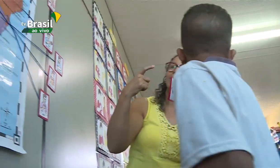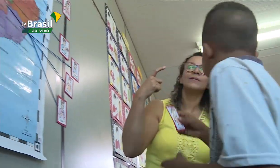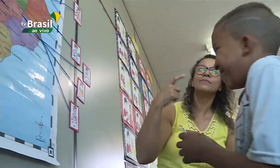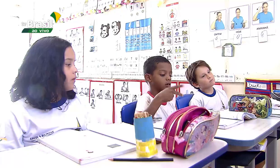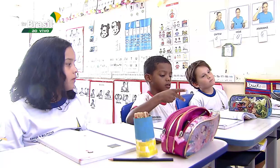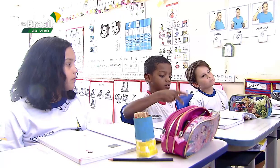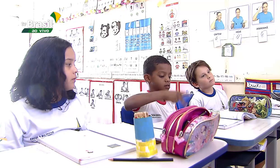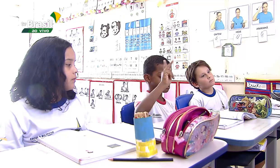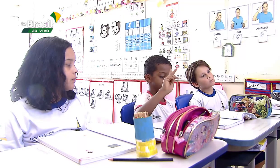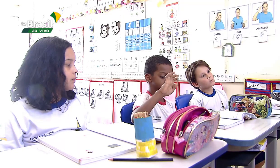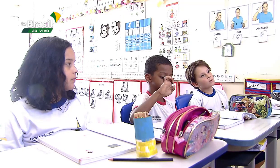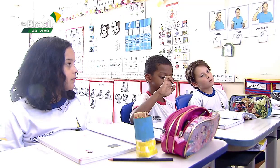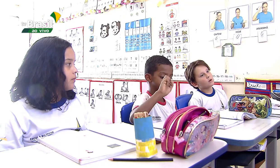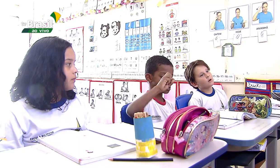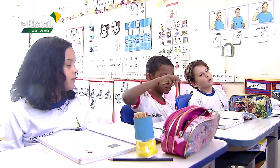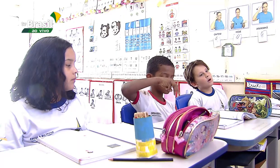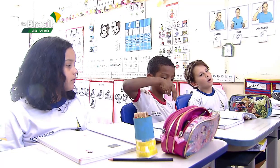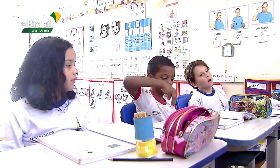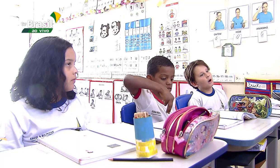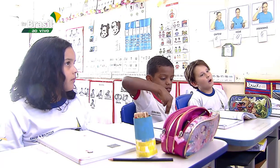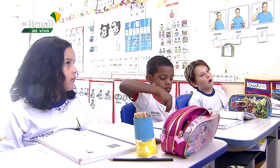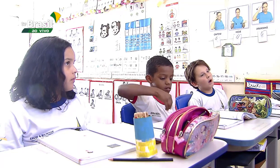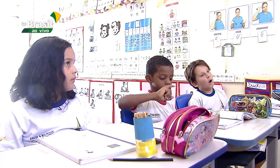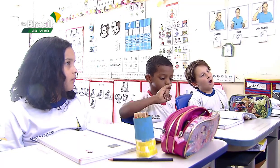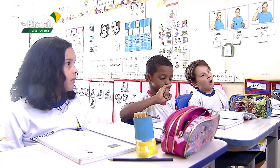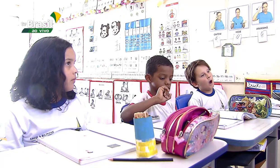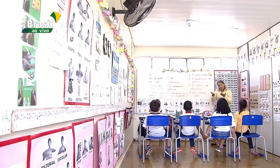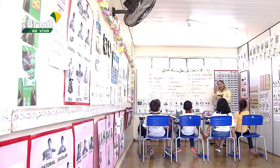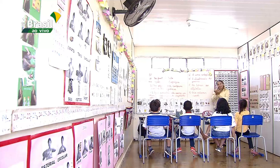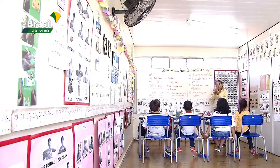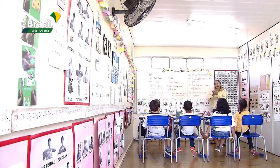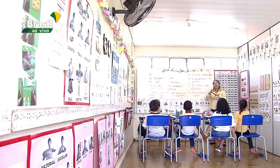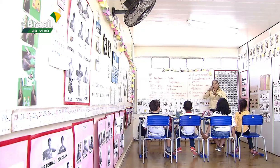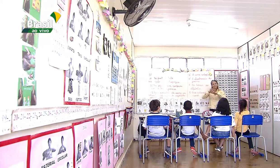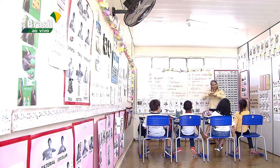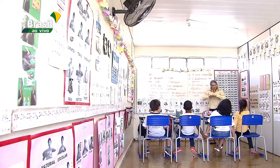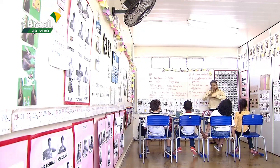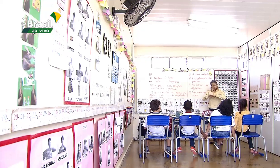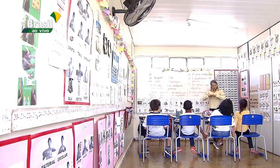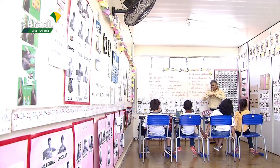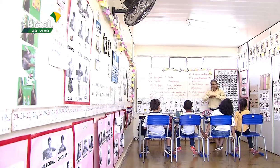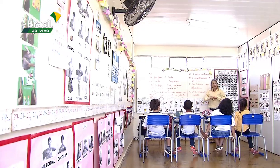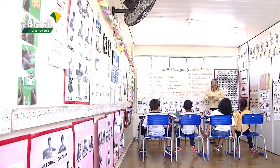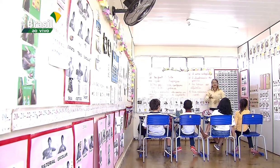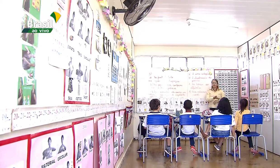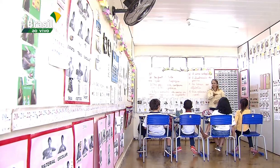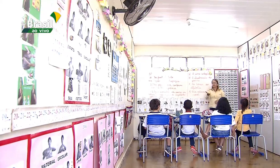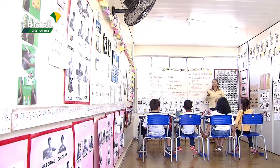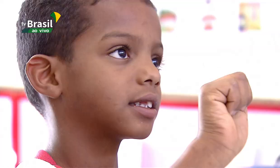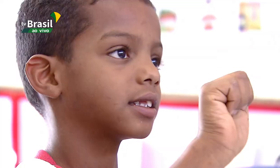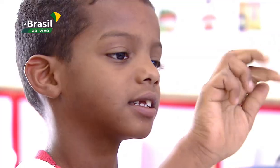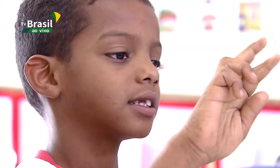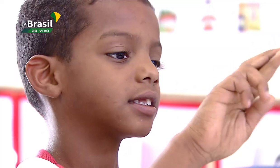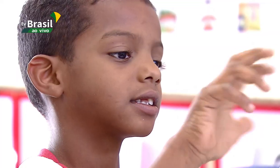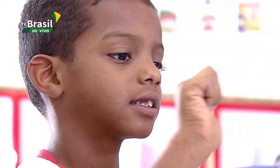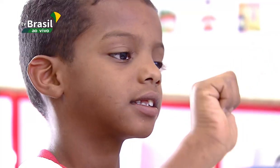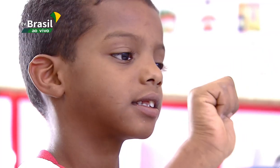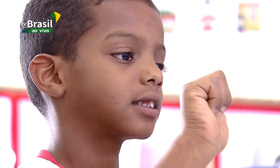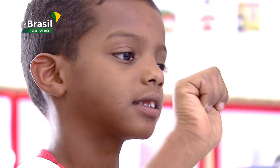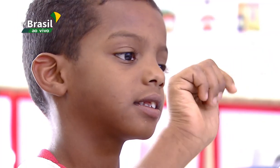da linguagem brasileira de sinais as libras o objetivo é oferecer atividades culturais e esportivas para